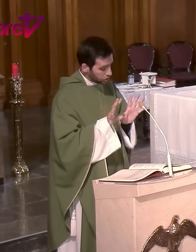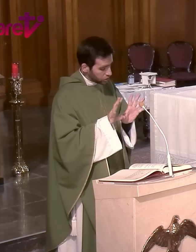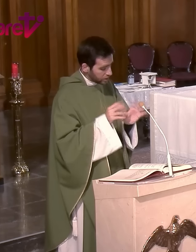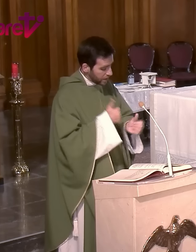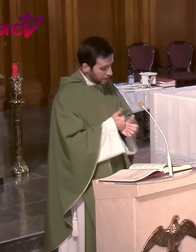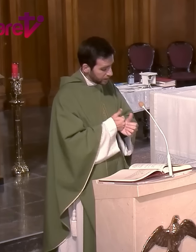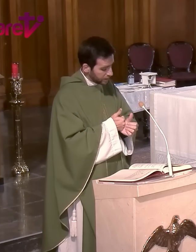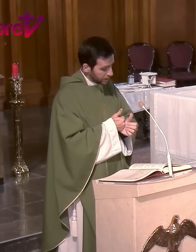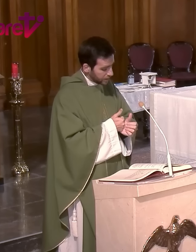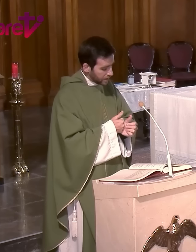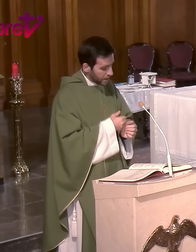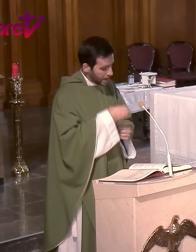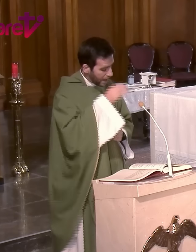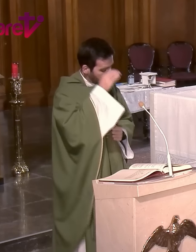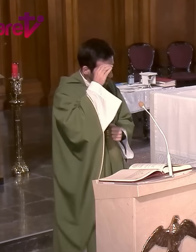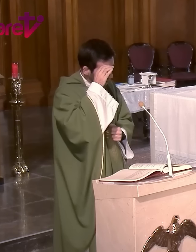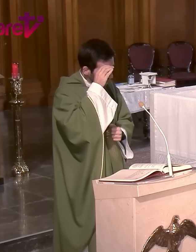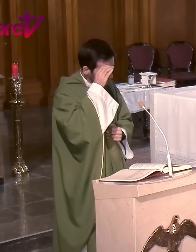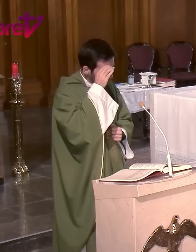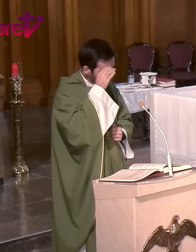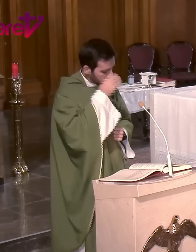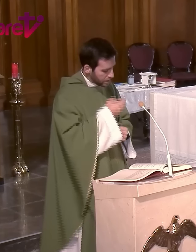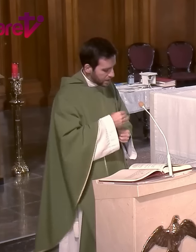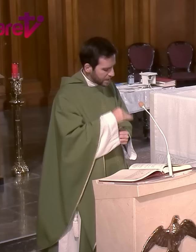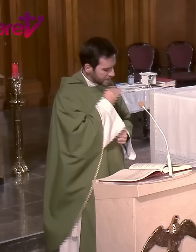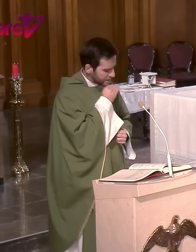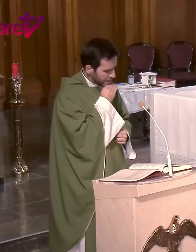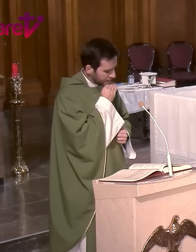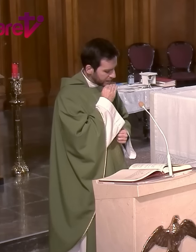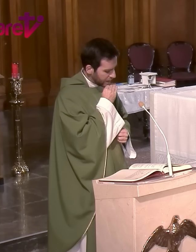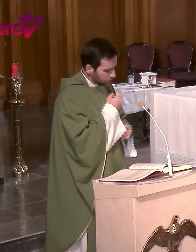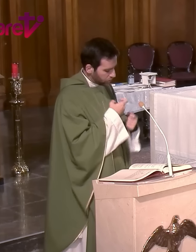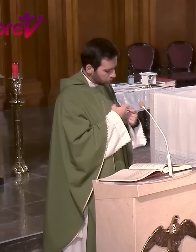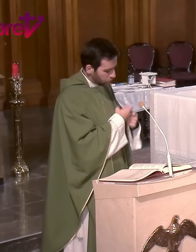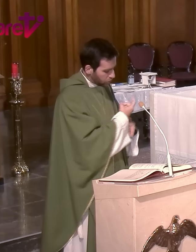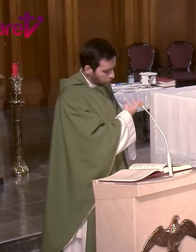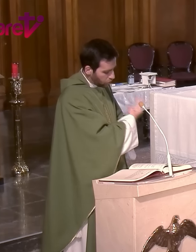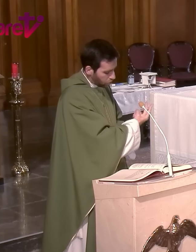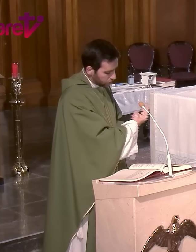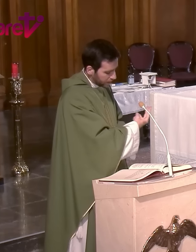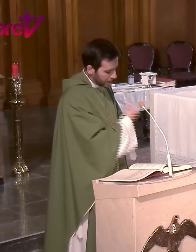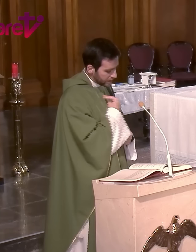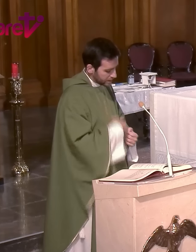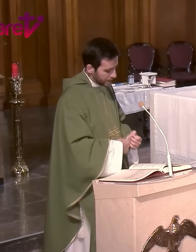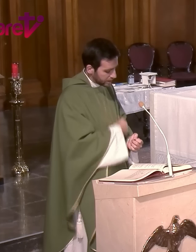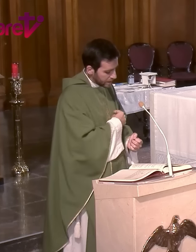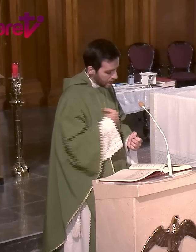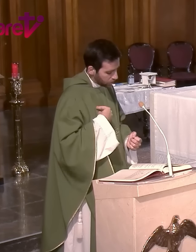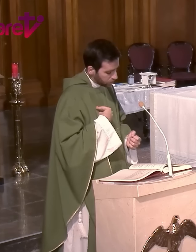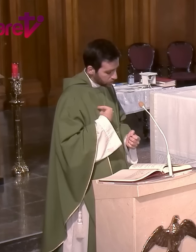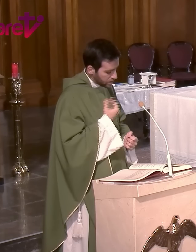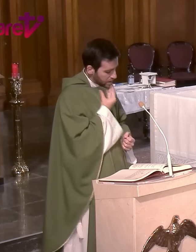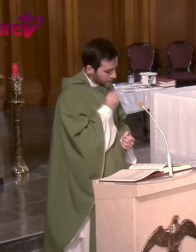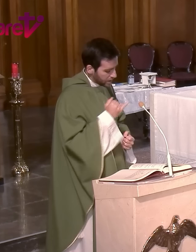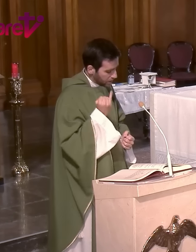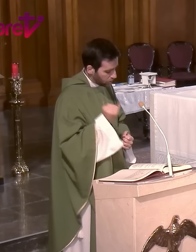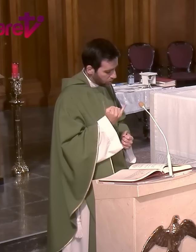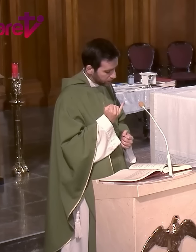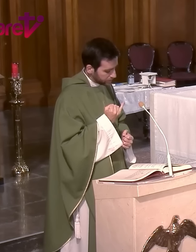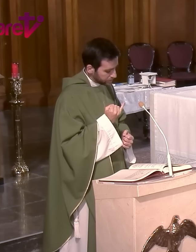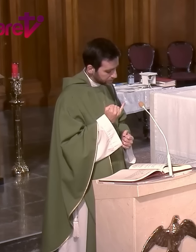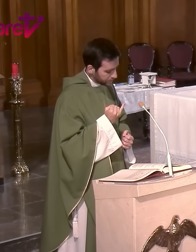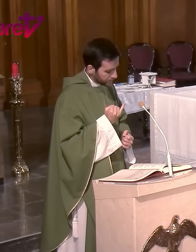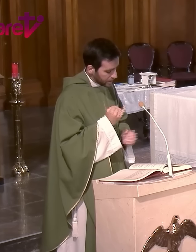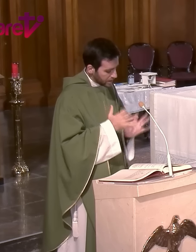Los otros 10, al oír aquello, se indignaron contra Santiago y